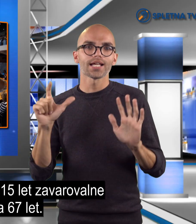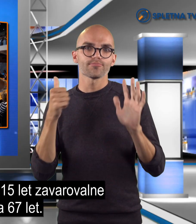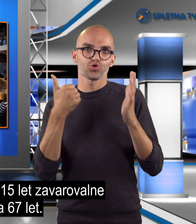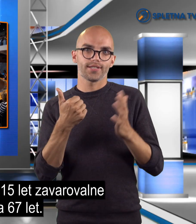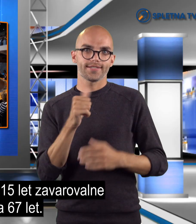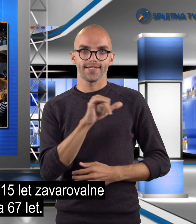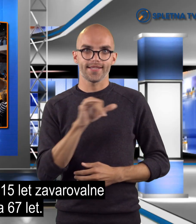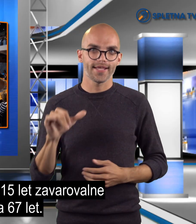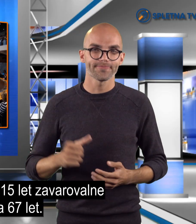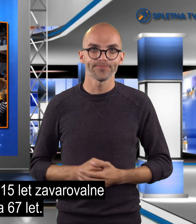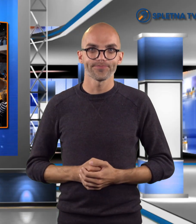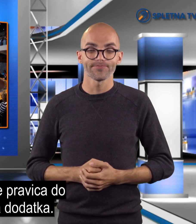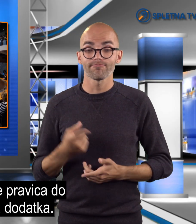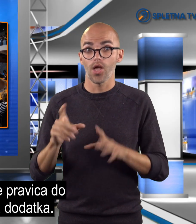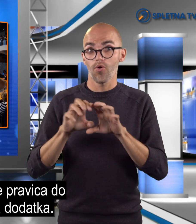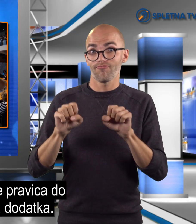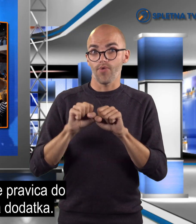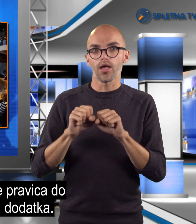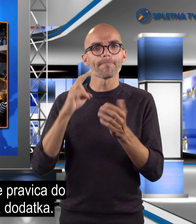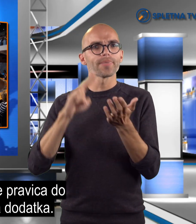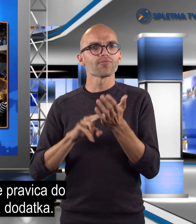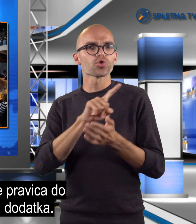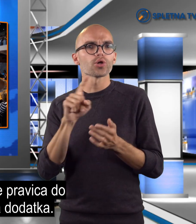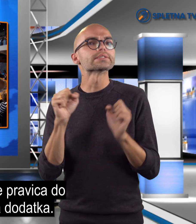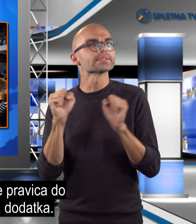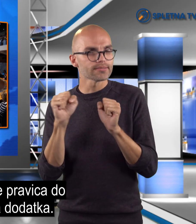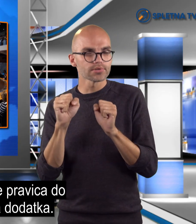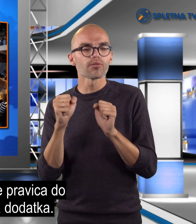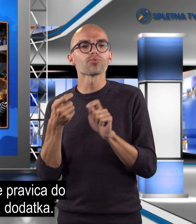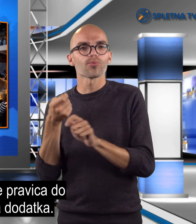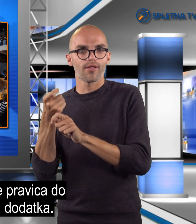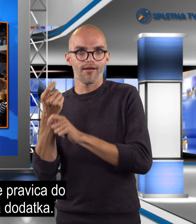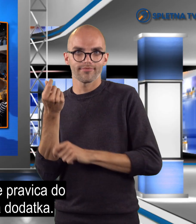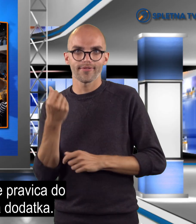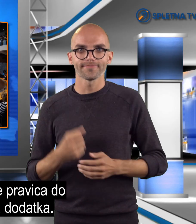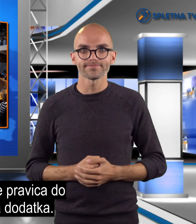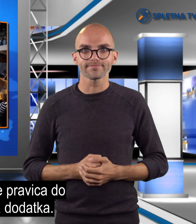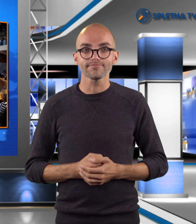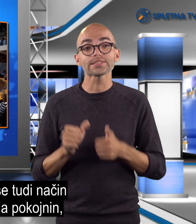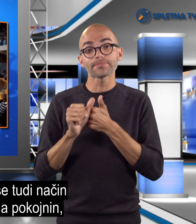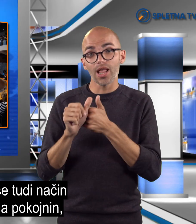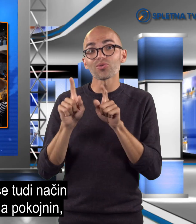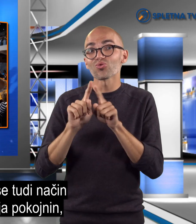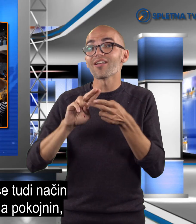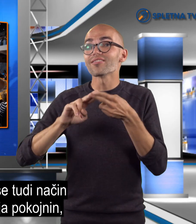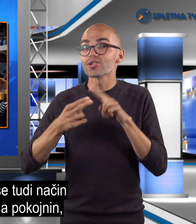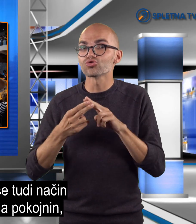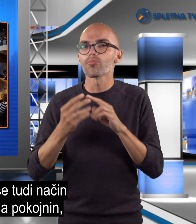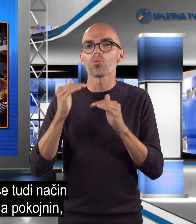let. Uvaja pa se pravica do zimskega dodatka. Spreminja se tudi način usklajevanja